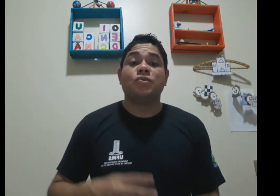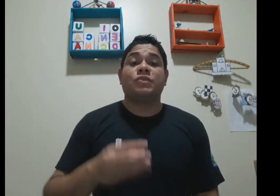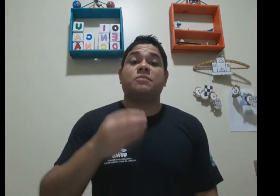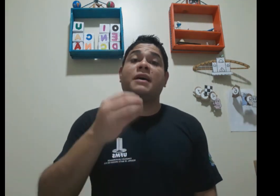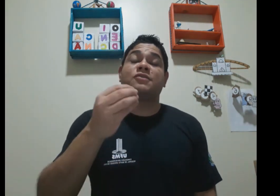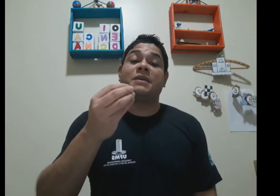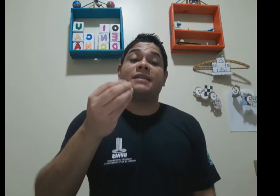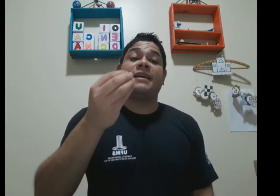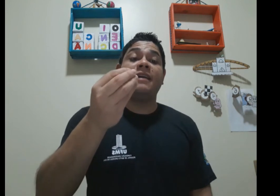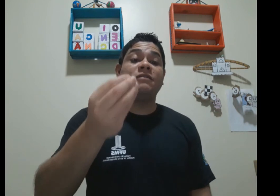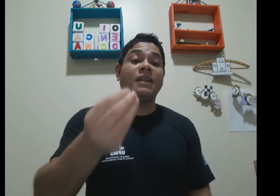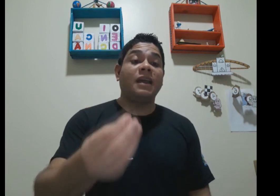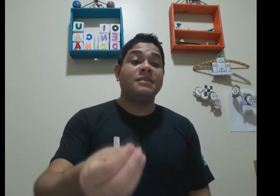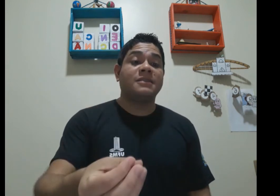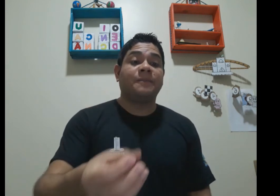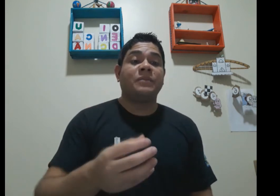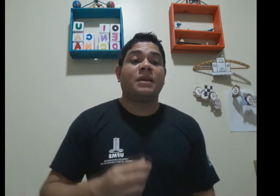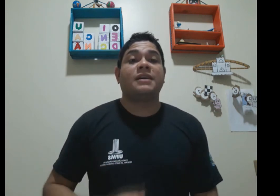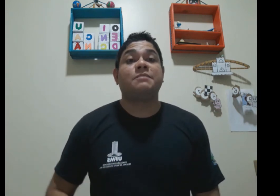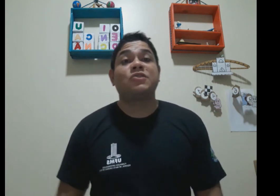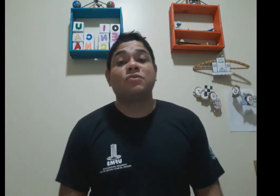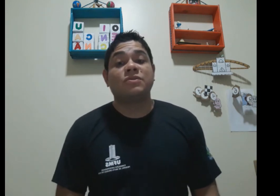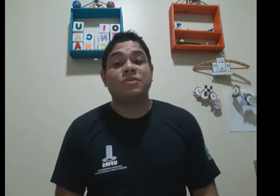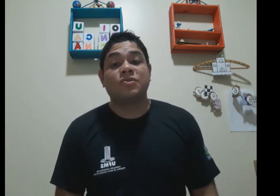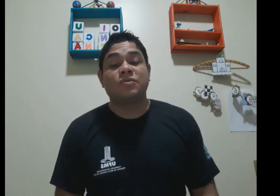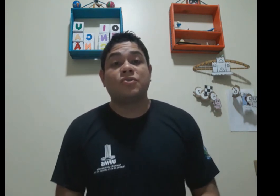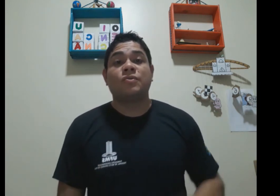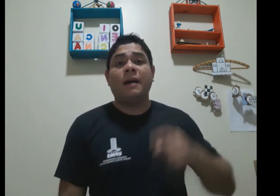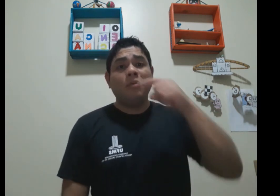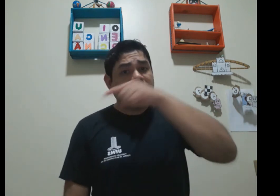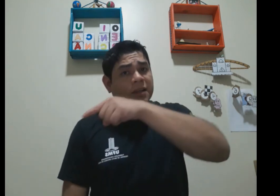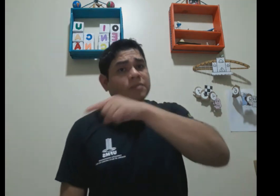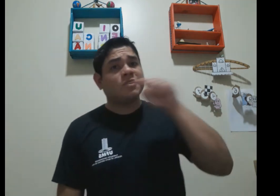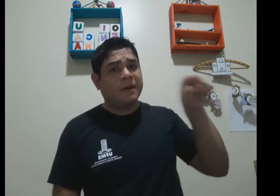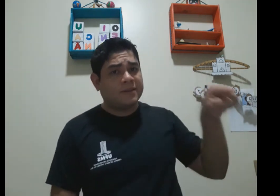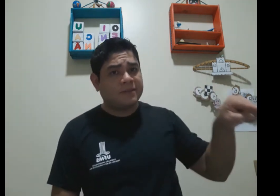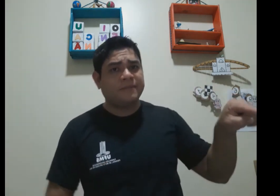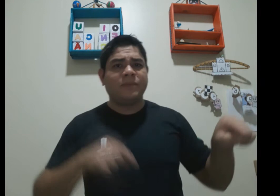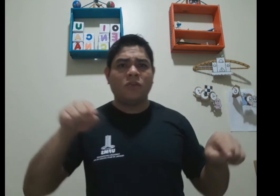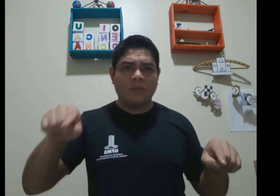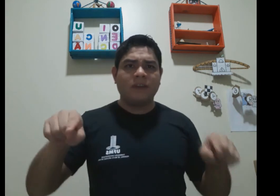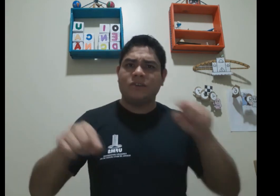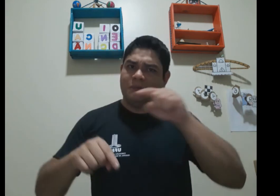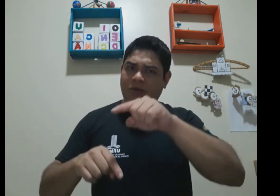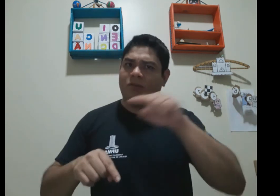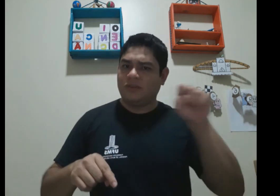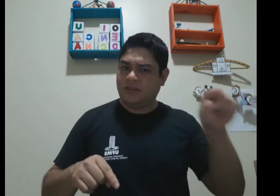o espaço para dar referência às pessoas do discurso, apontando no espaço, como a gente explicou hoje na